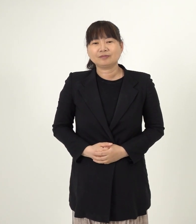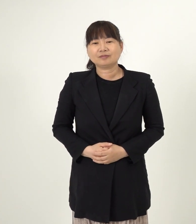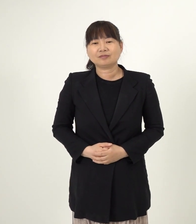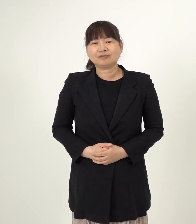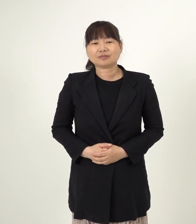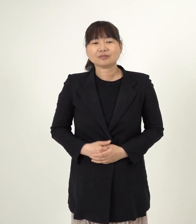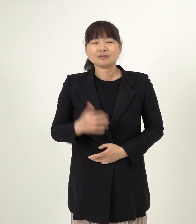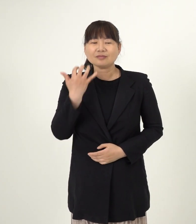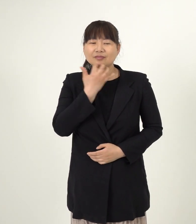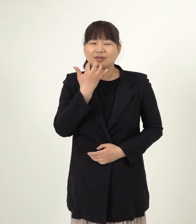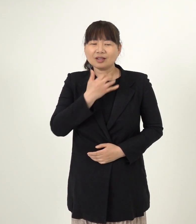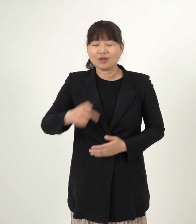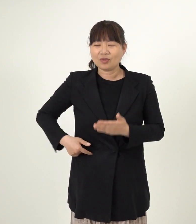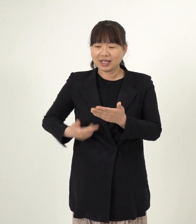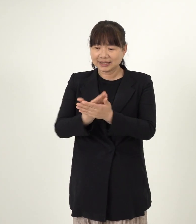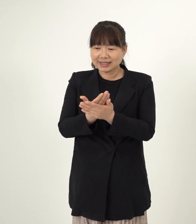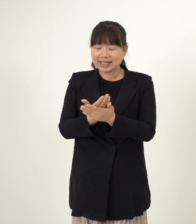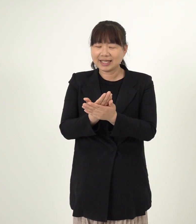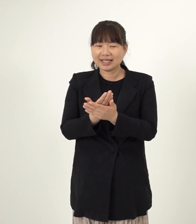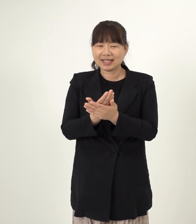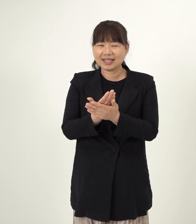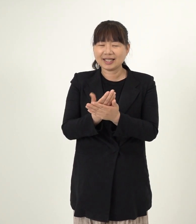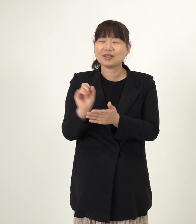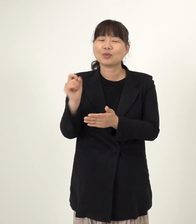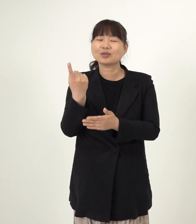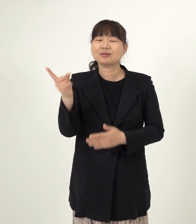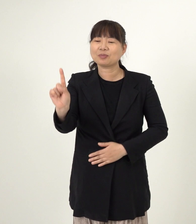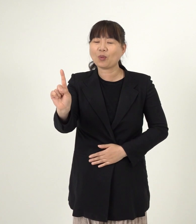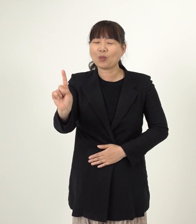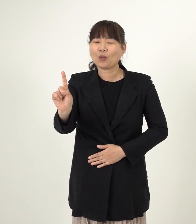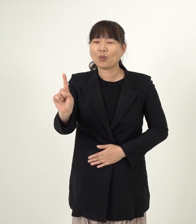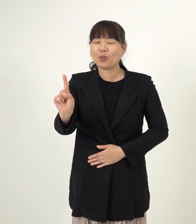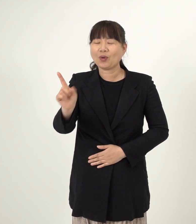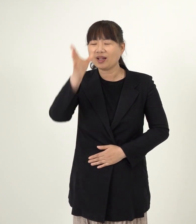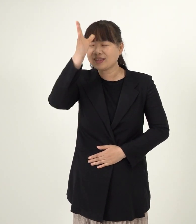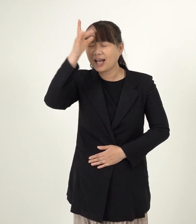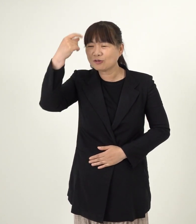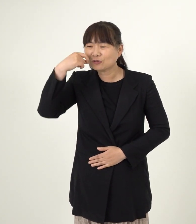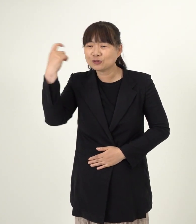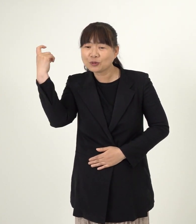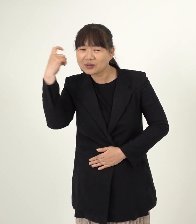그러니까 베드로를 회개시킨 것은 닭소리가 아니라 뭐죠?